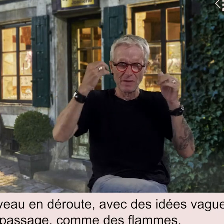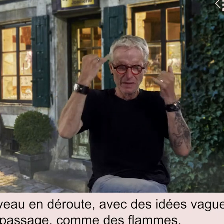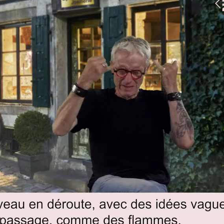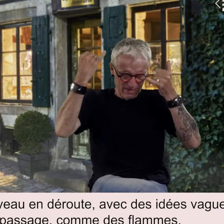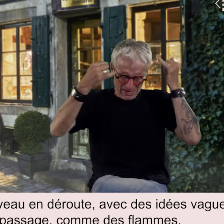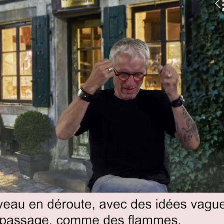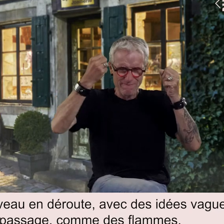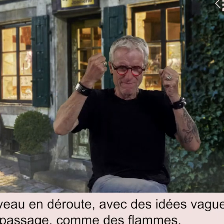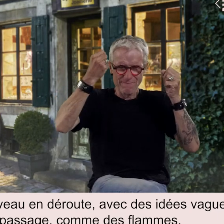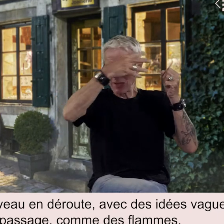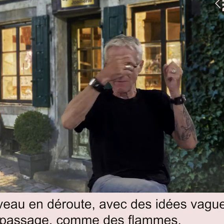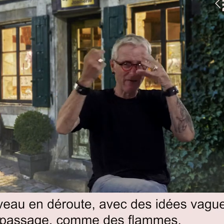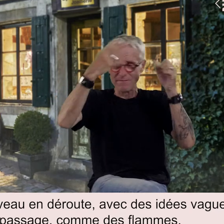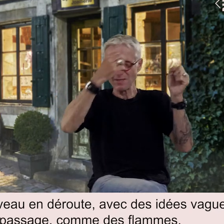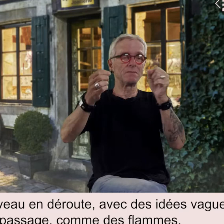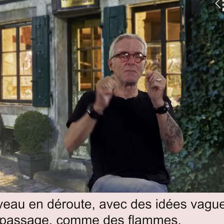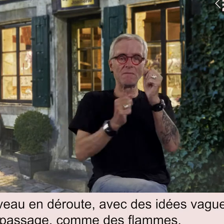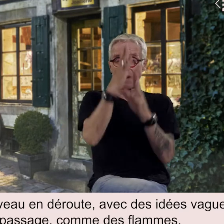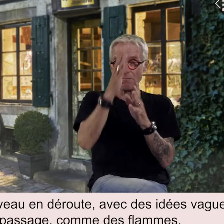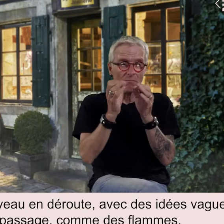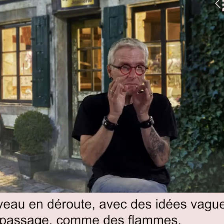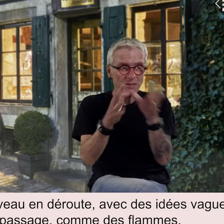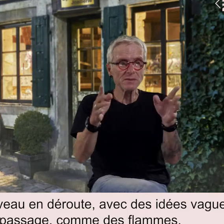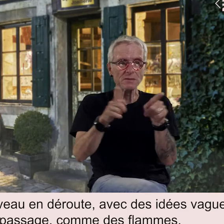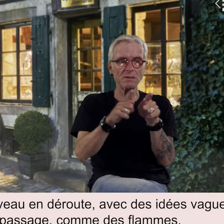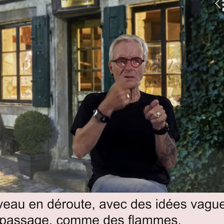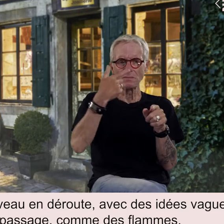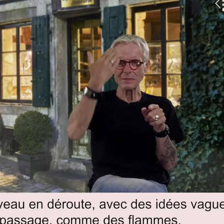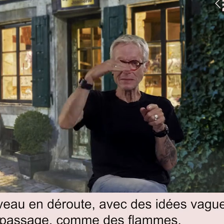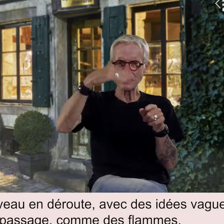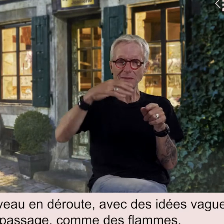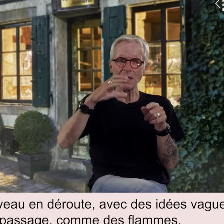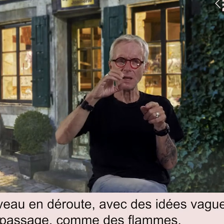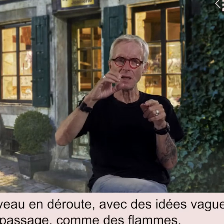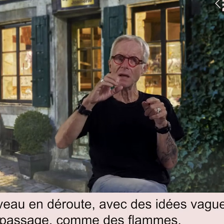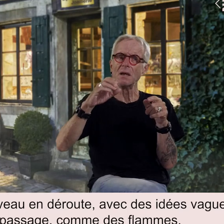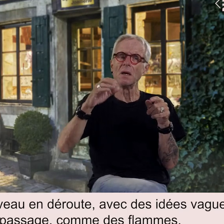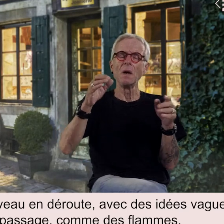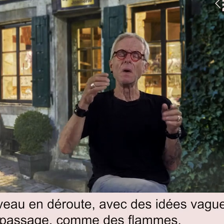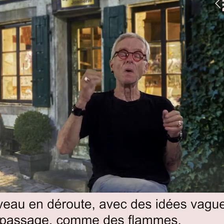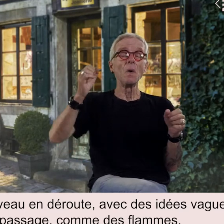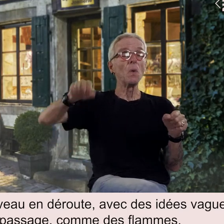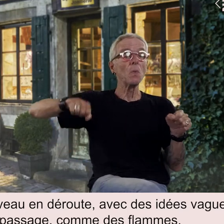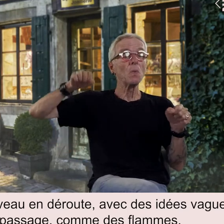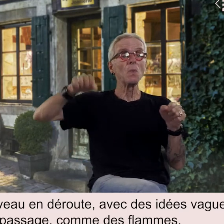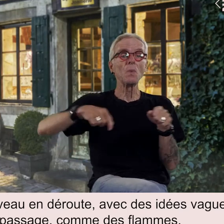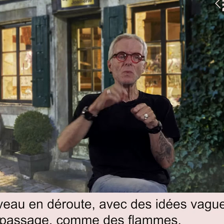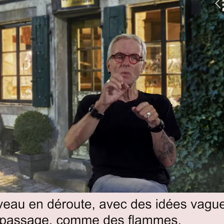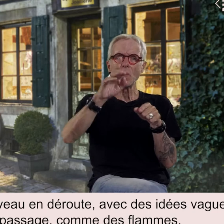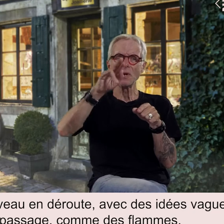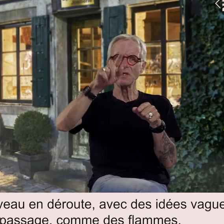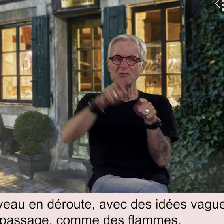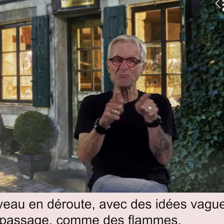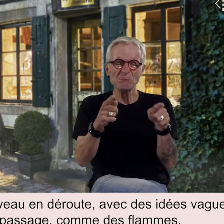comme des flammes. Elle se rappelait la conduite indigne du comte d'Origny, ses procédés humiliants envers elle, ses